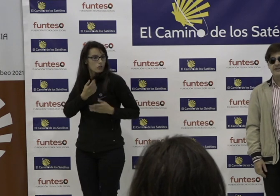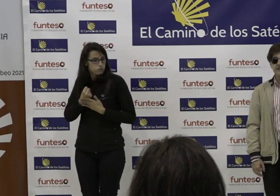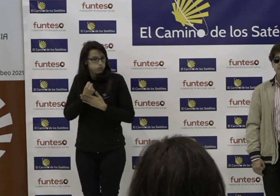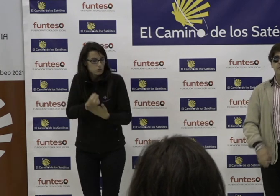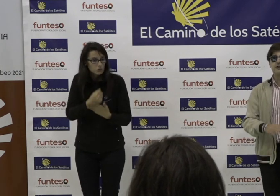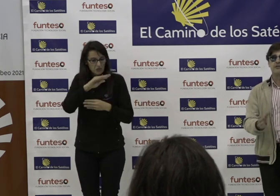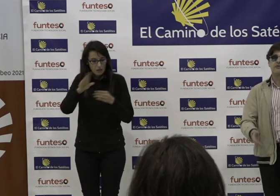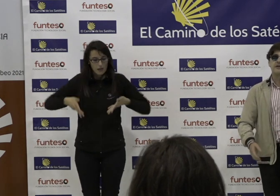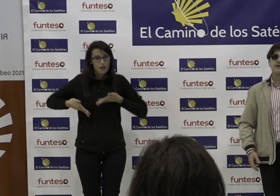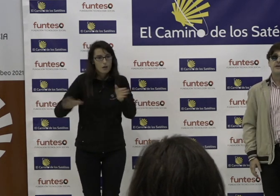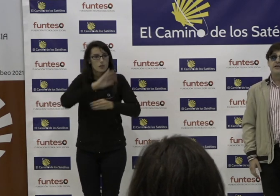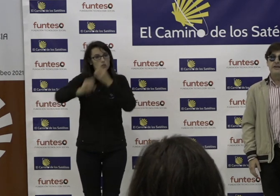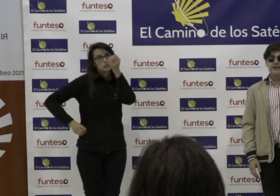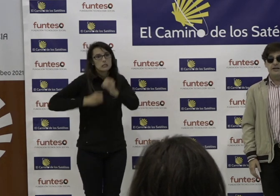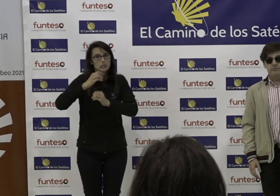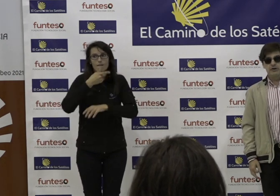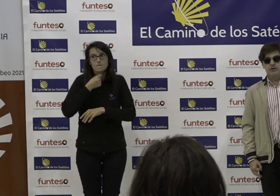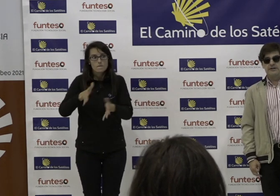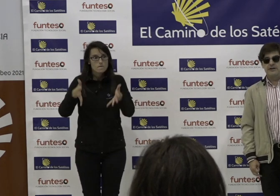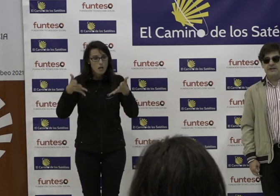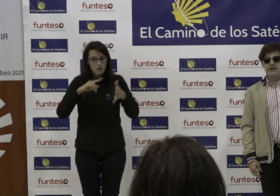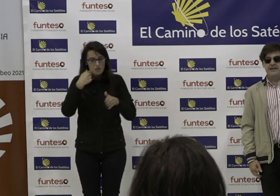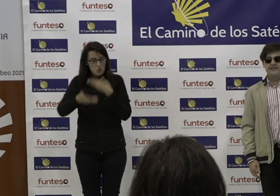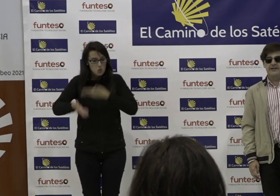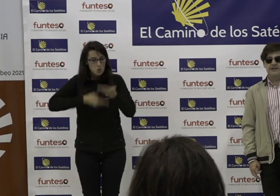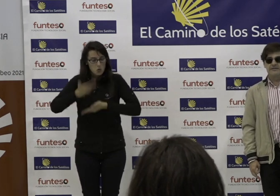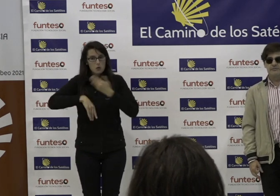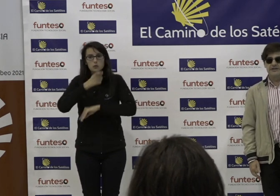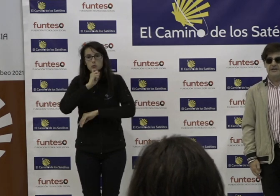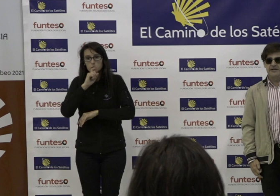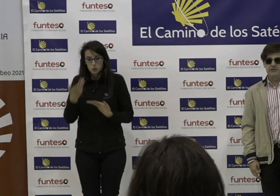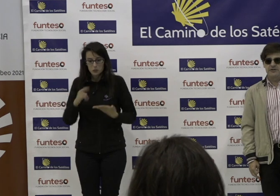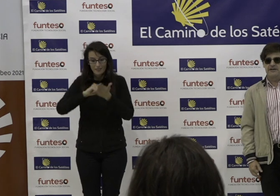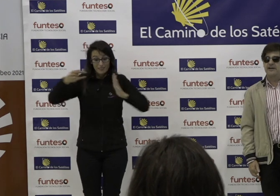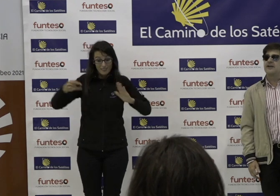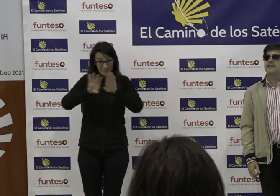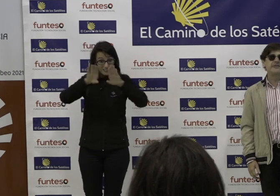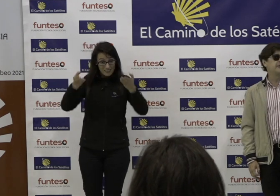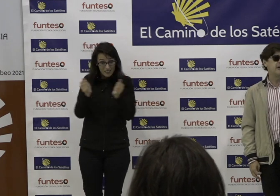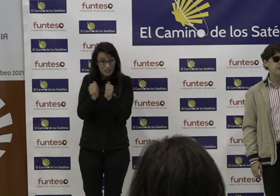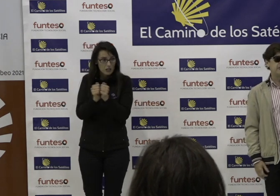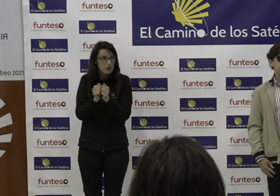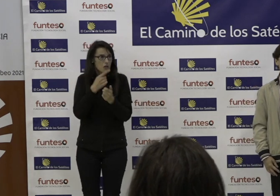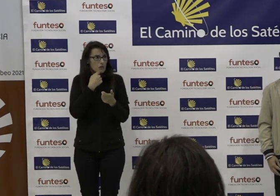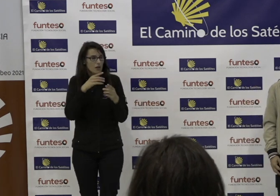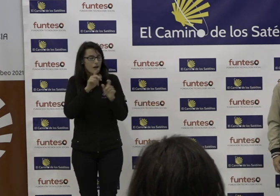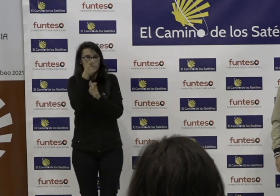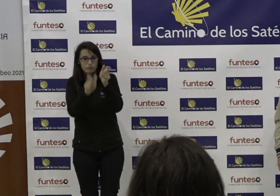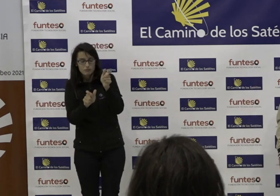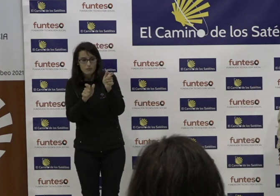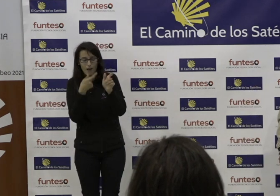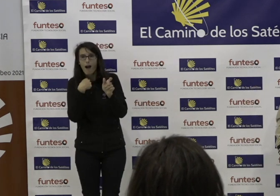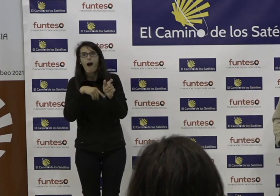los Satélites y dijo, ¿cómo podéis colaborar? Vio el tema de Tecnolareiras, que a la comisaria de Sacobeo esta mañana le ha encantado también el término y demás. Y